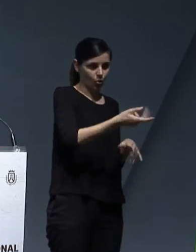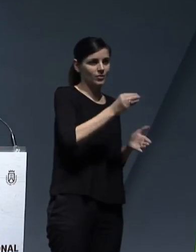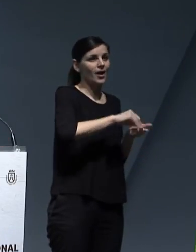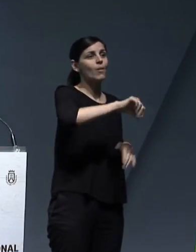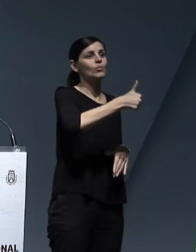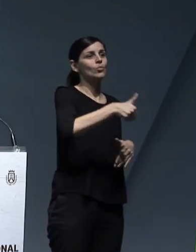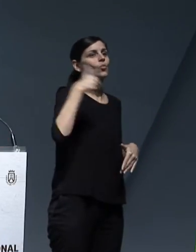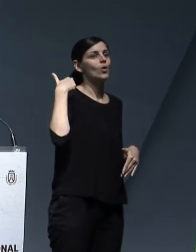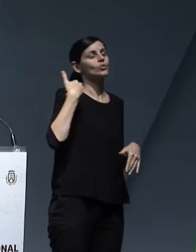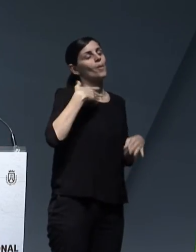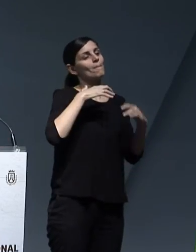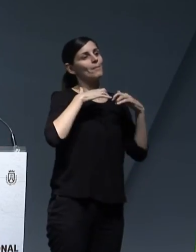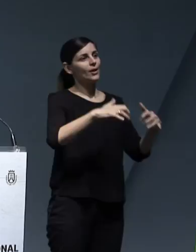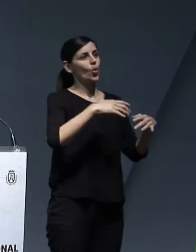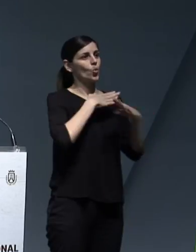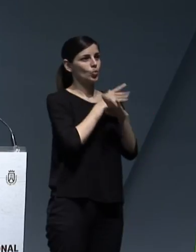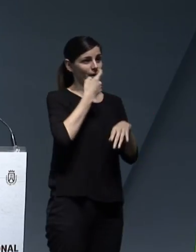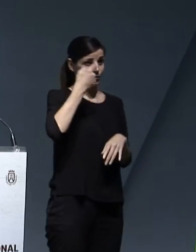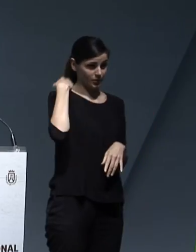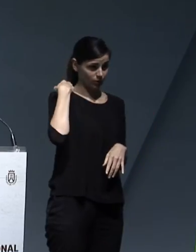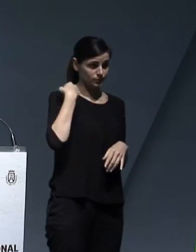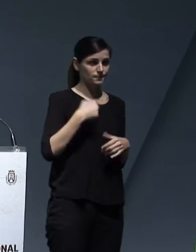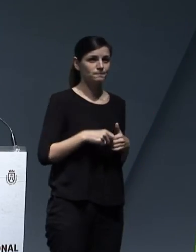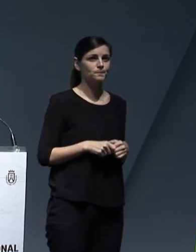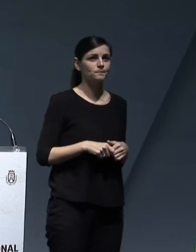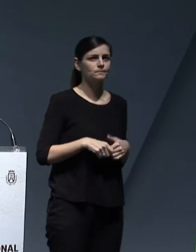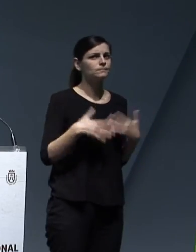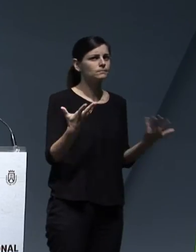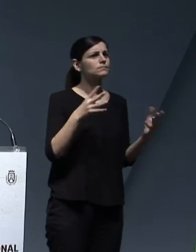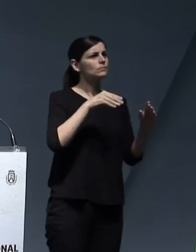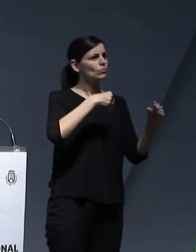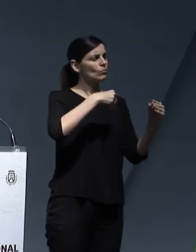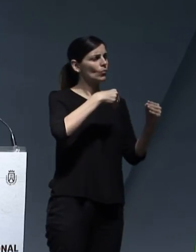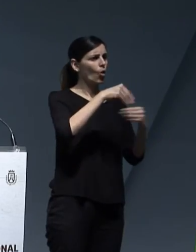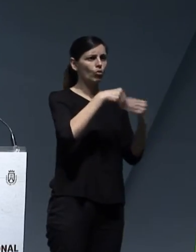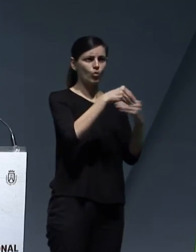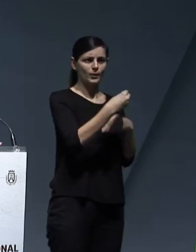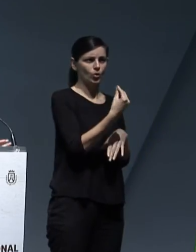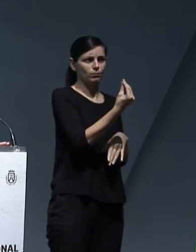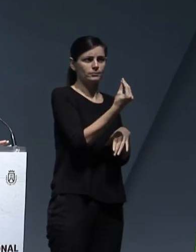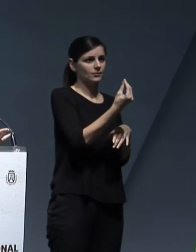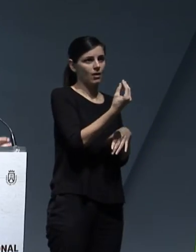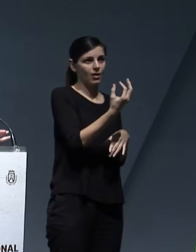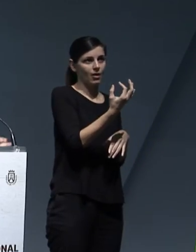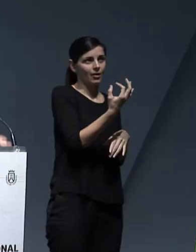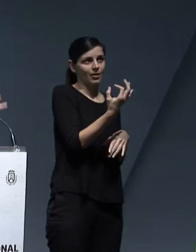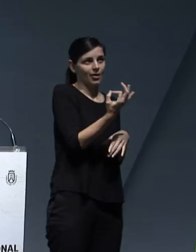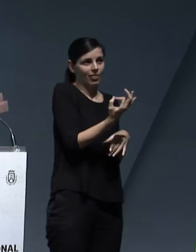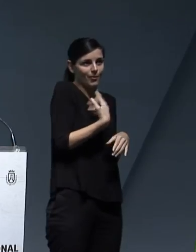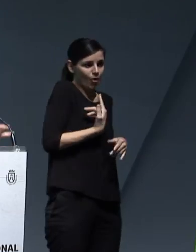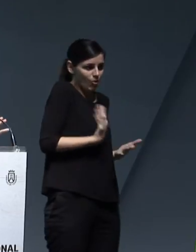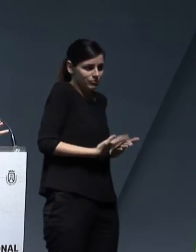del año pasado. Y desde luego, el documento no podemos dejar de olvidar, porque